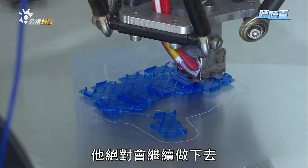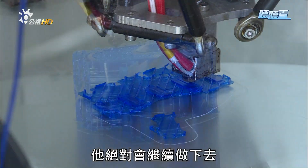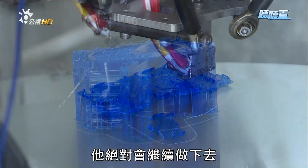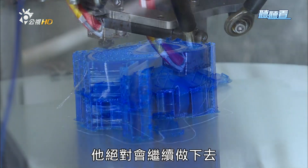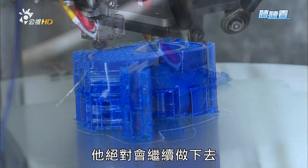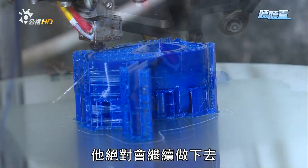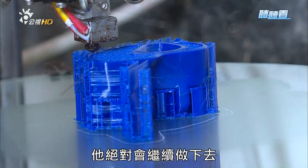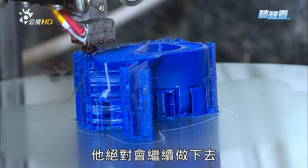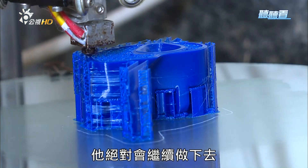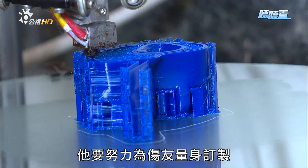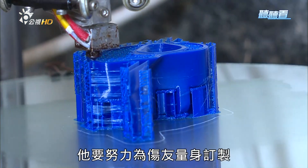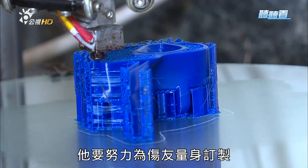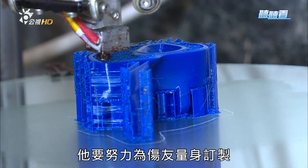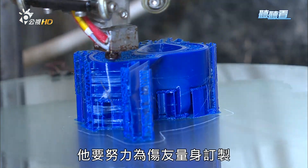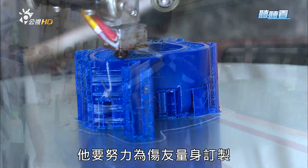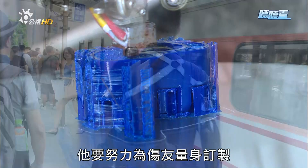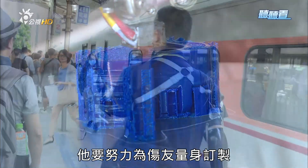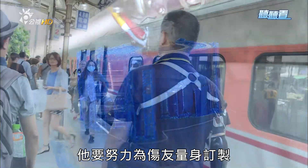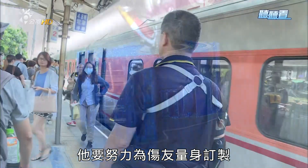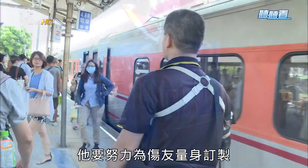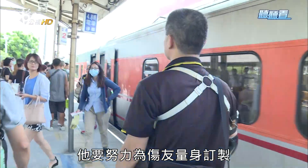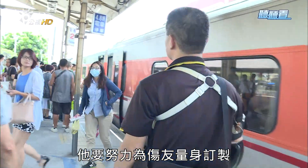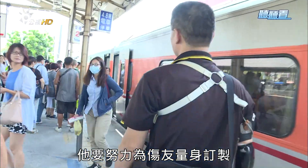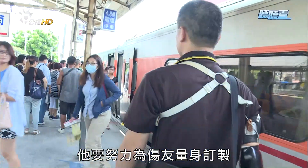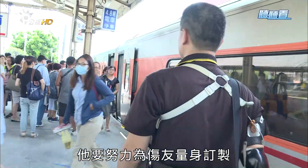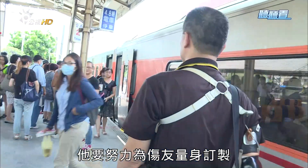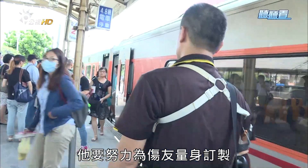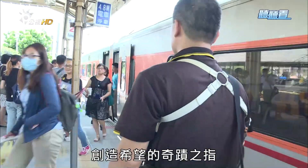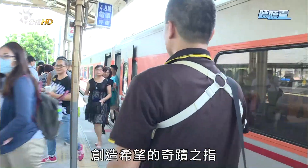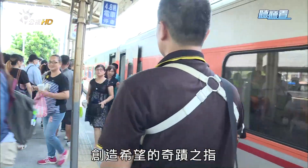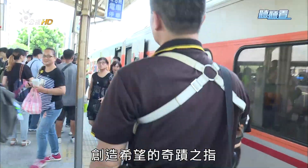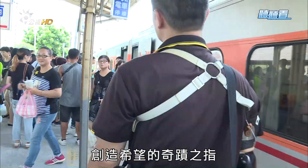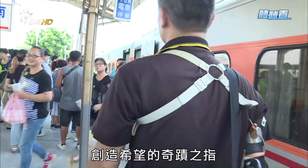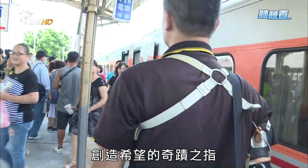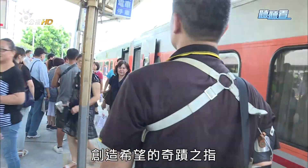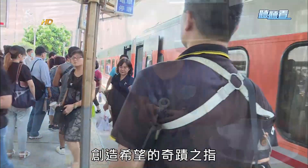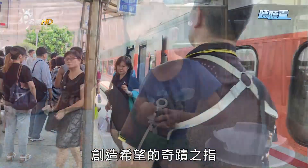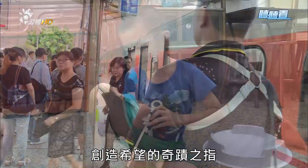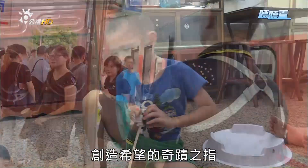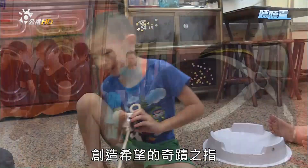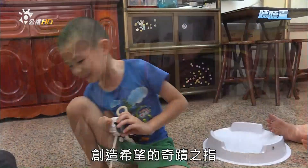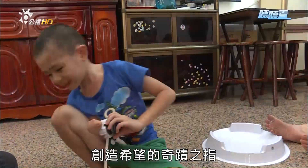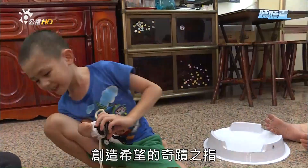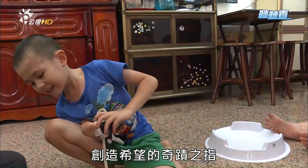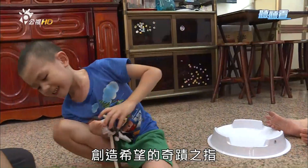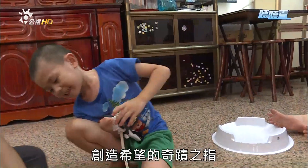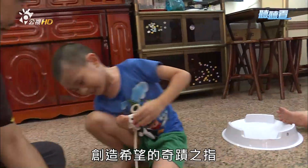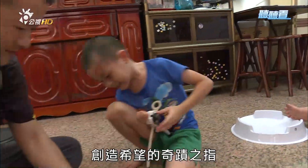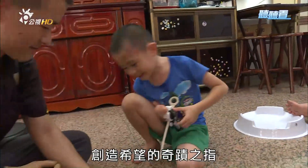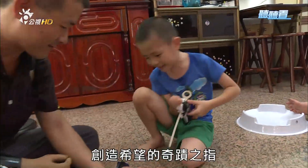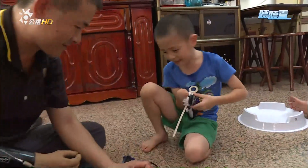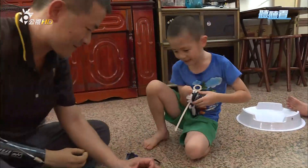继续做下去。他要努力为伤友量身定制，创造希望的奇迹之纸。